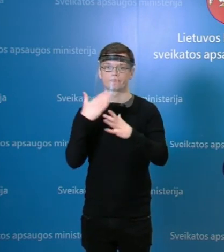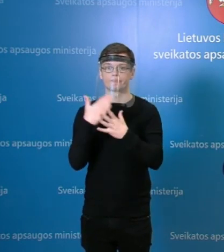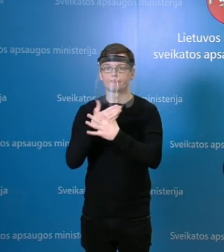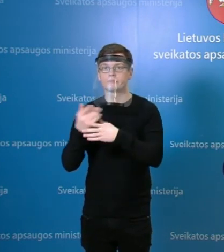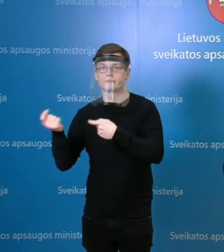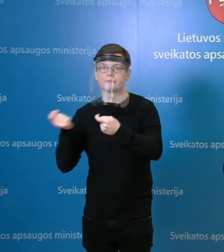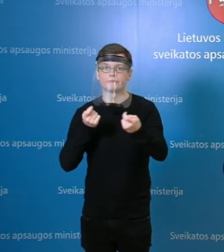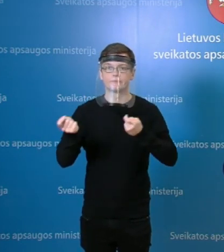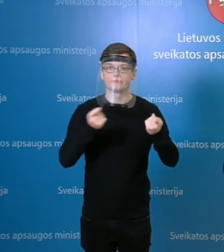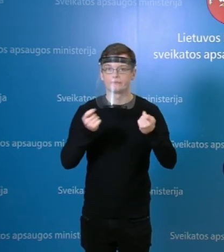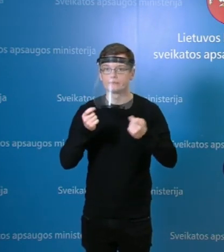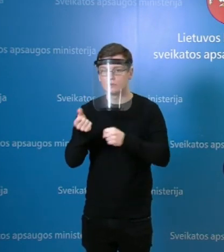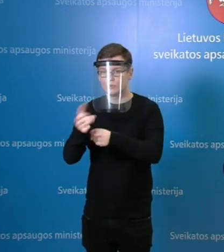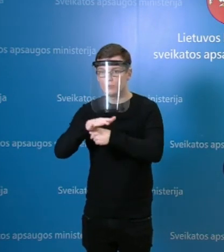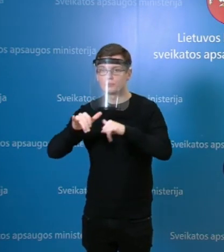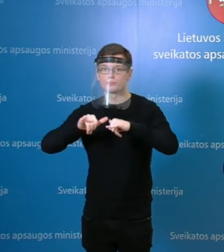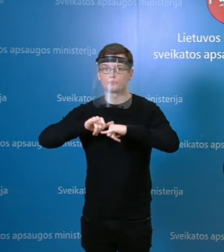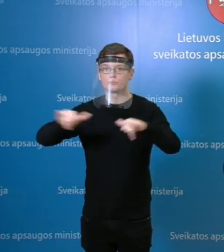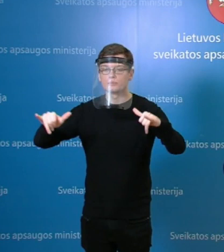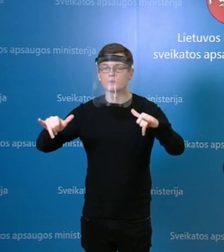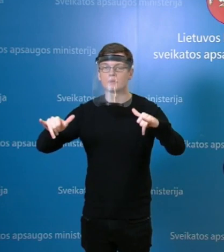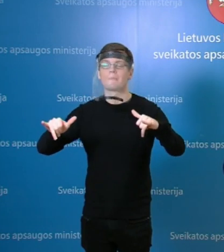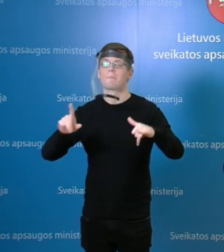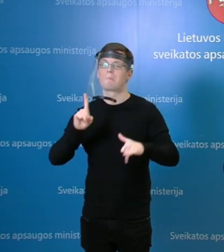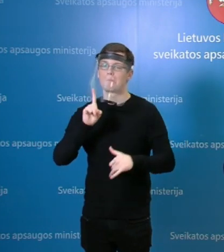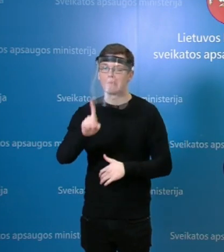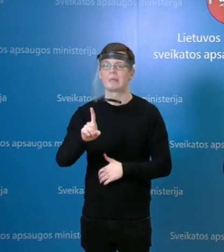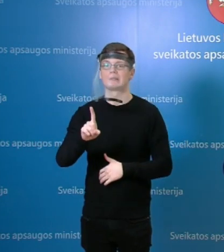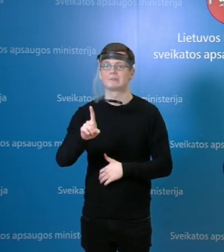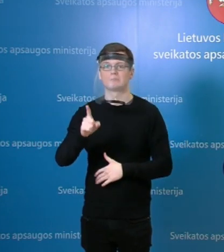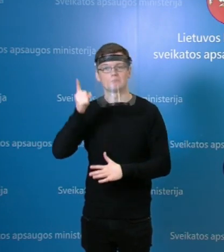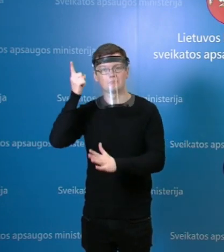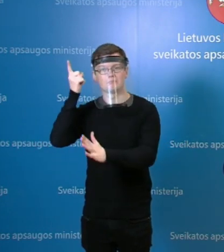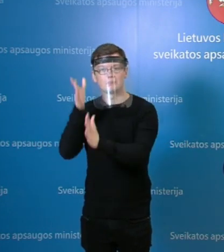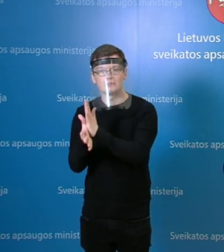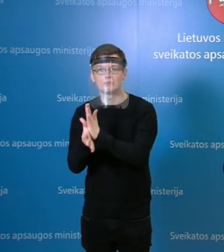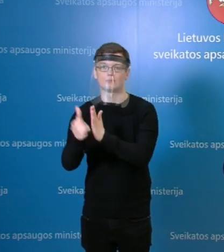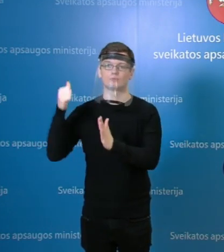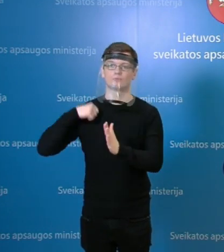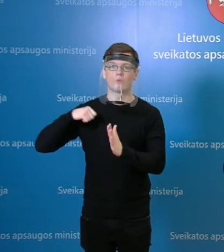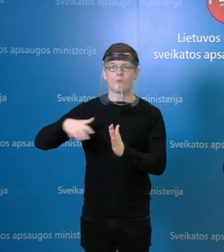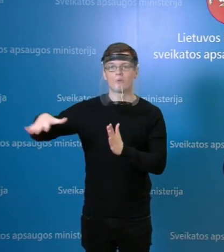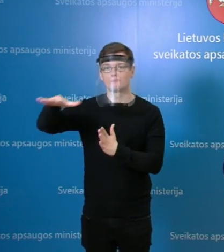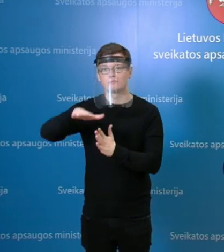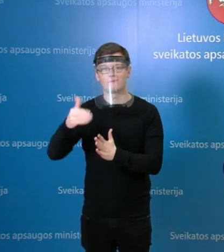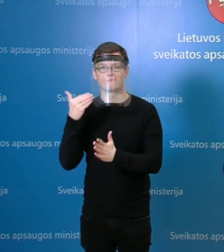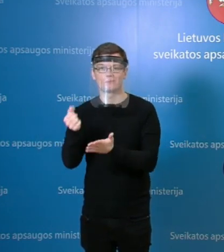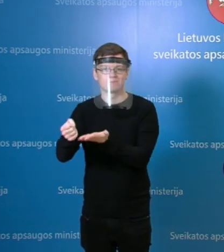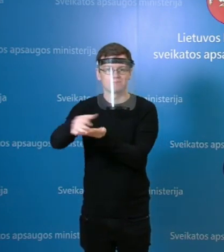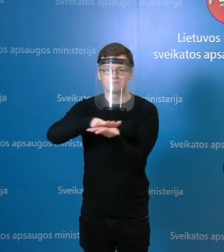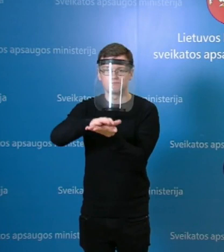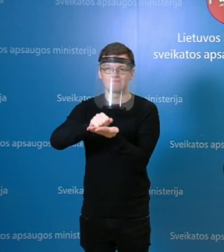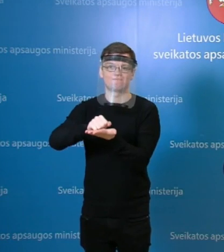infekcijos plitimą, turėjo neigiamas pasekmes visuomenės psichikos sveikatai. Iš